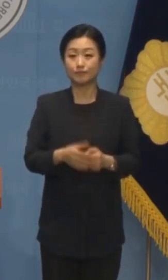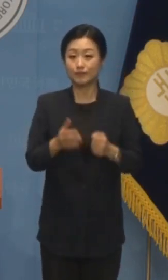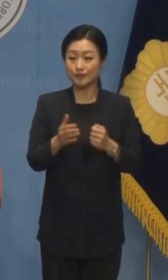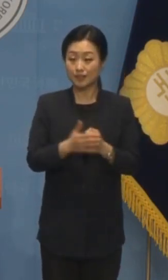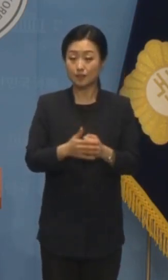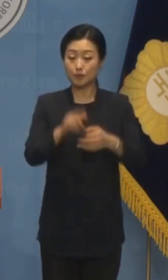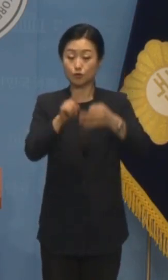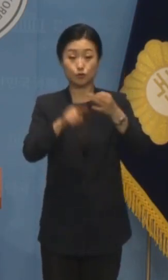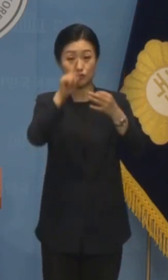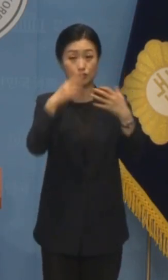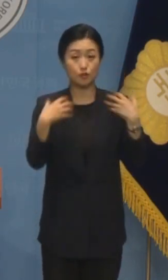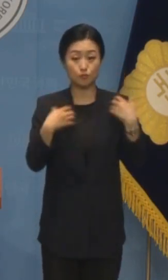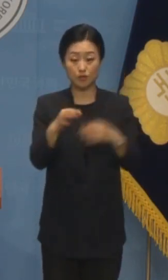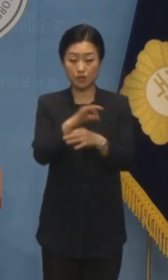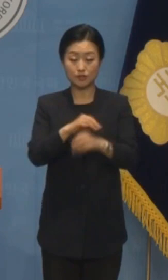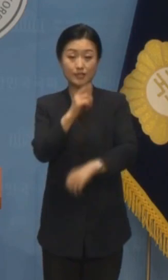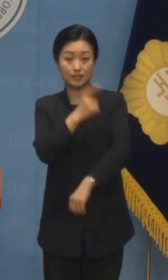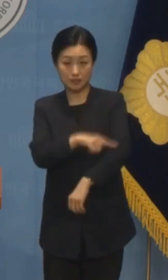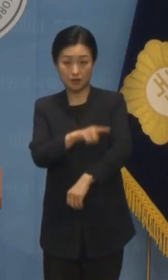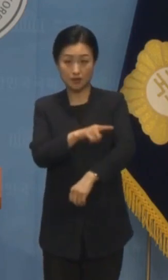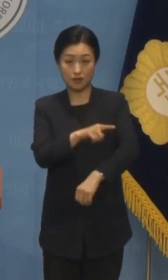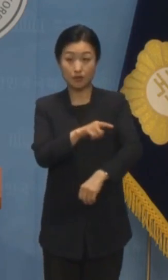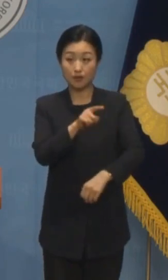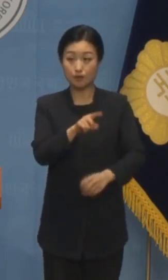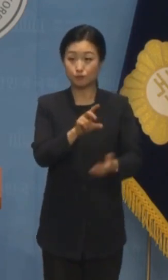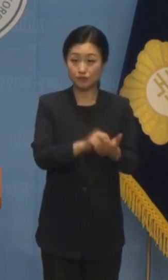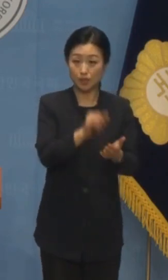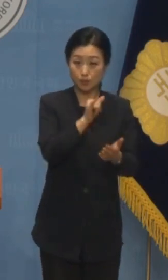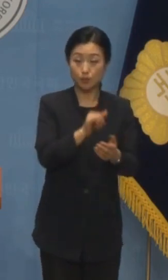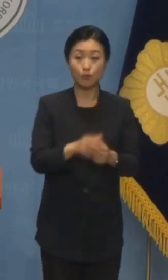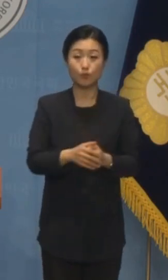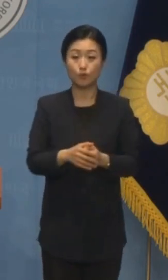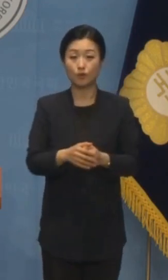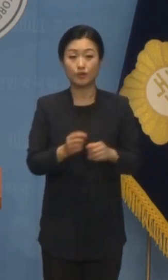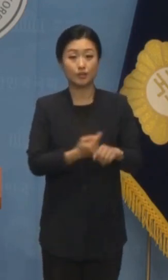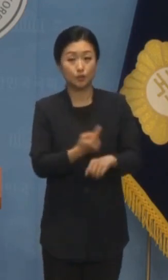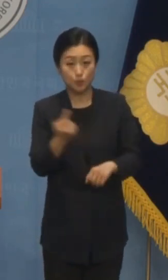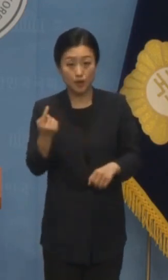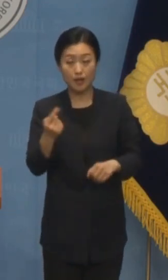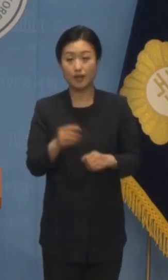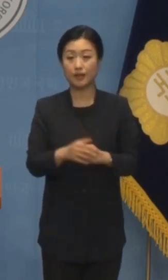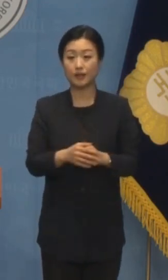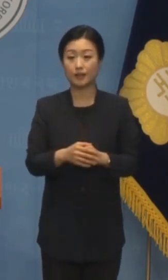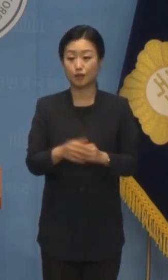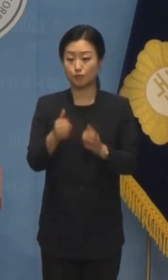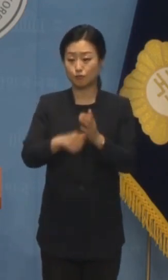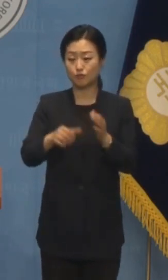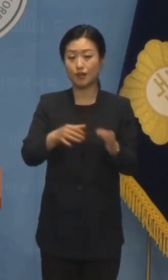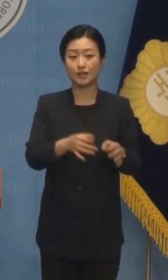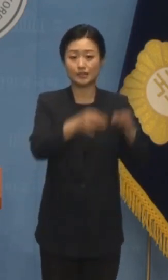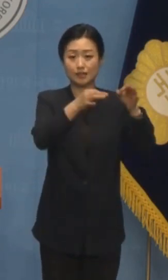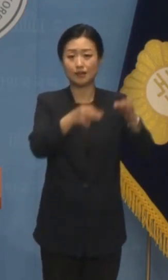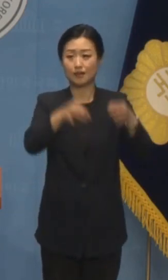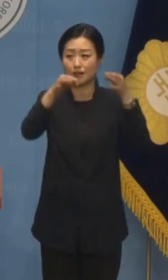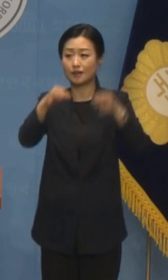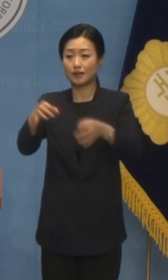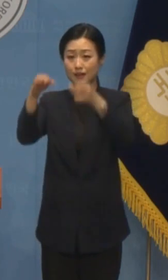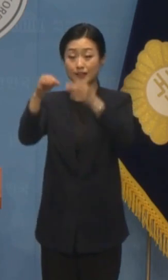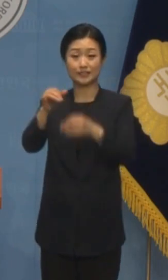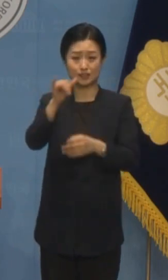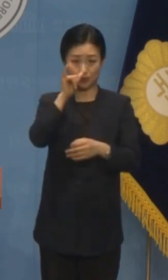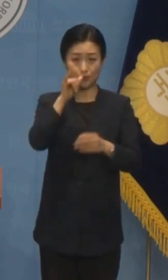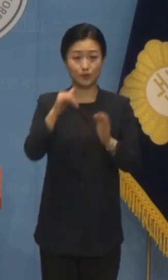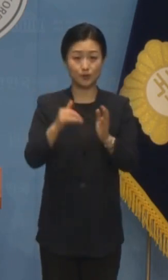이 윤석열 정부의 경제 무능을 제외하면 재정 지출이나 통화 유동성 증가와는 무관하게 물가 인상이 이미 일어났다는